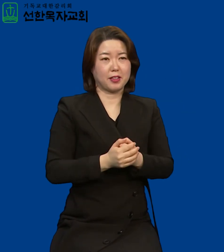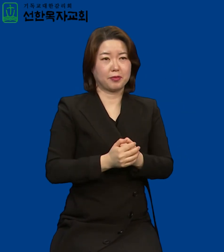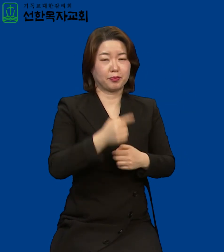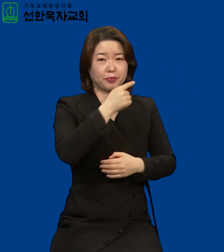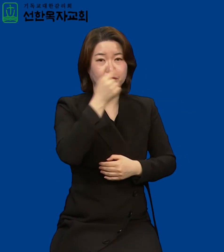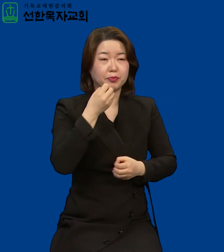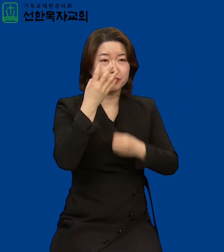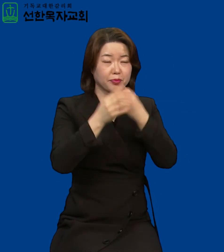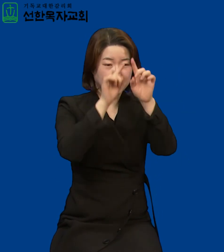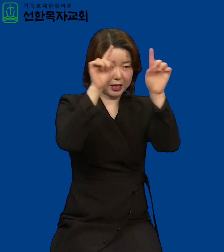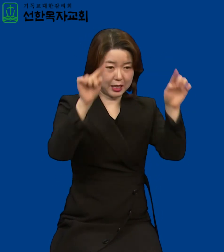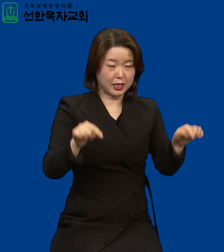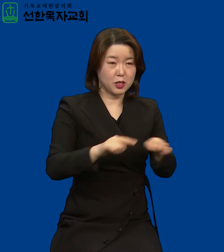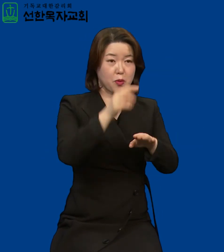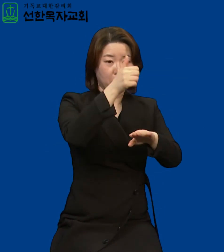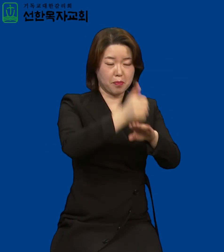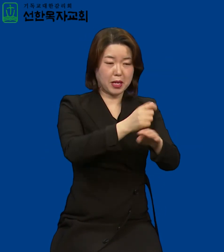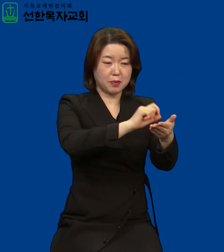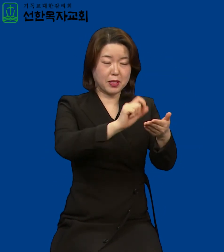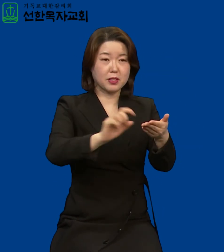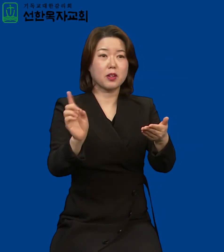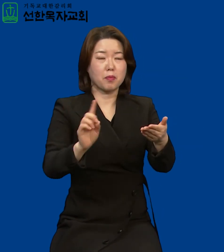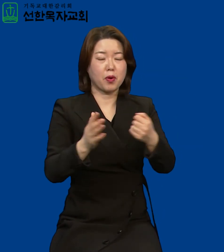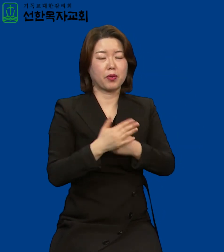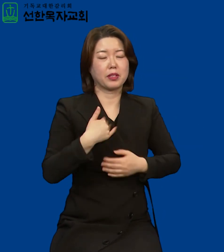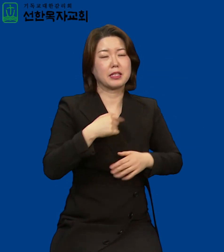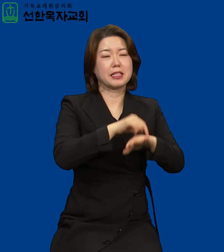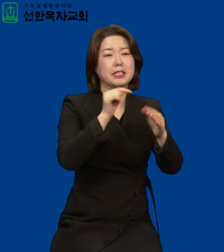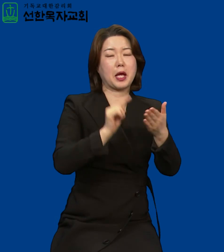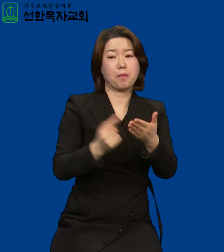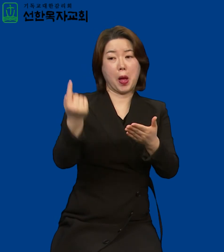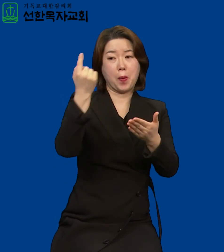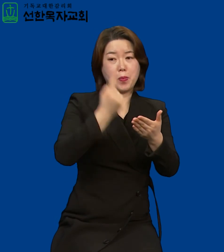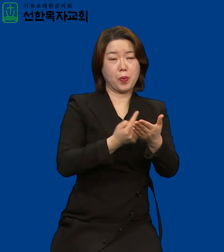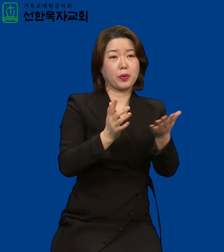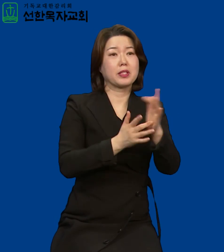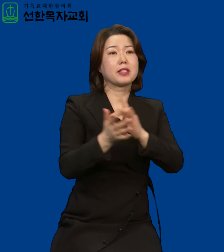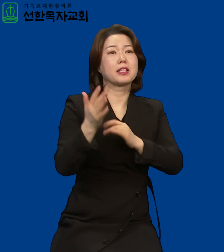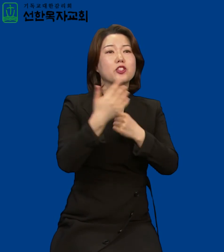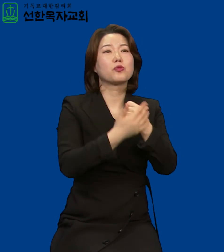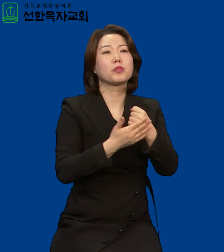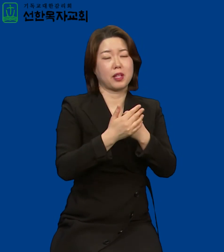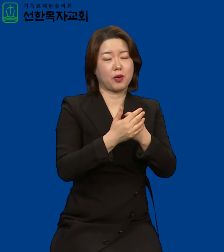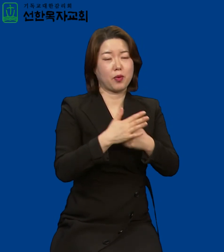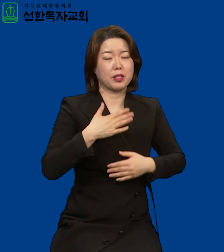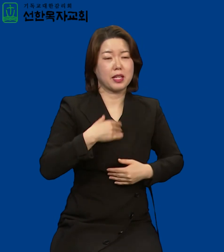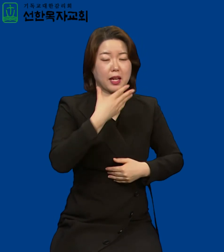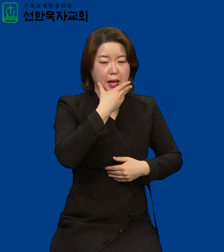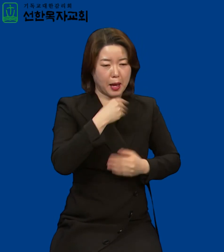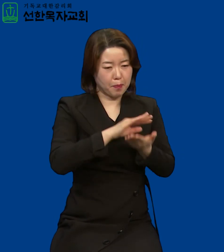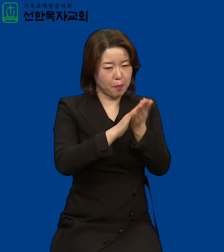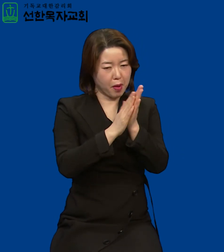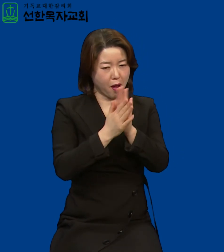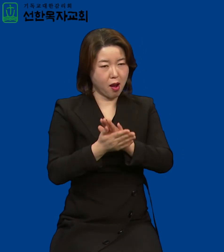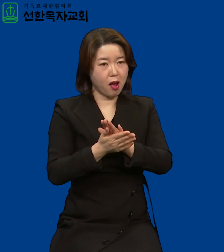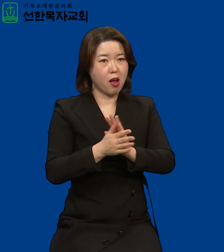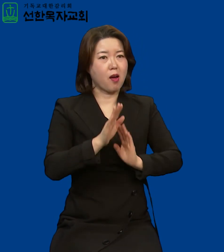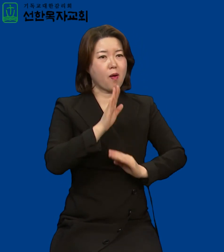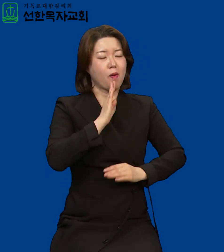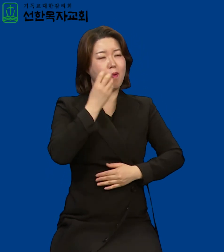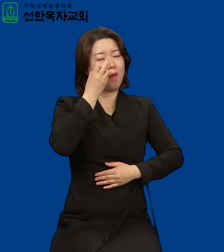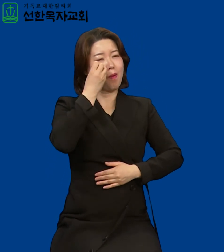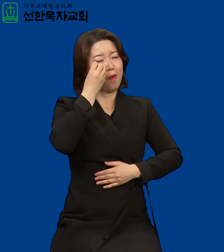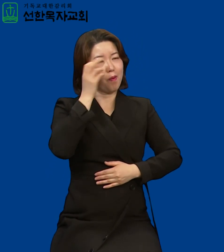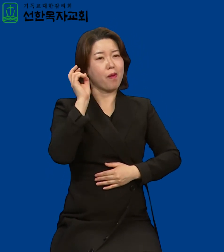마지막에 이렇게 썼습니다. 제 마음에 오신 예수님 때문에 제가 행복해진 것이 정말